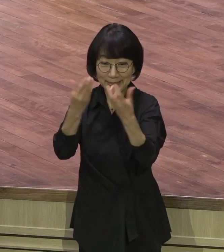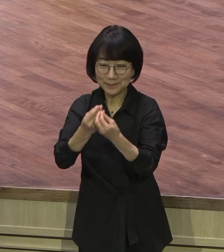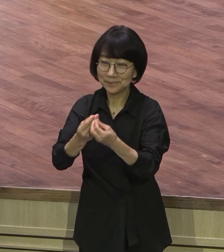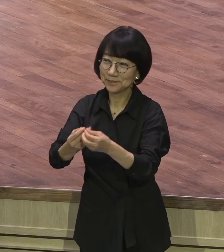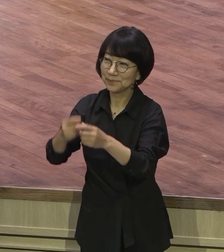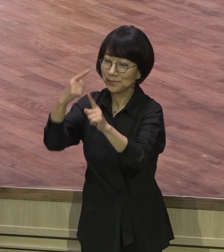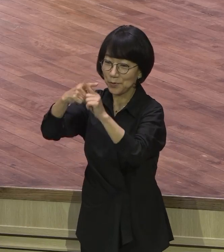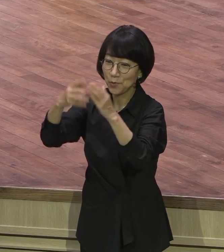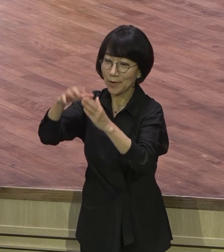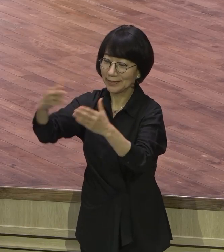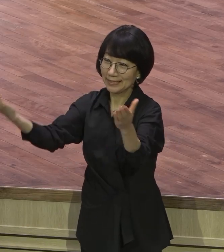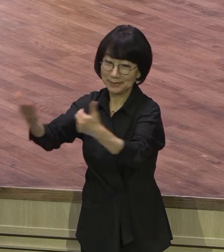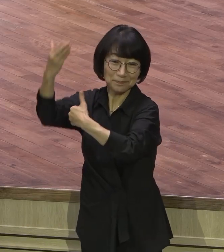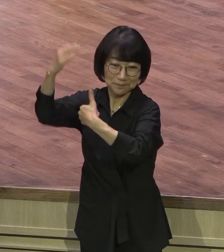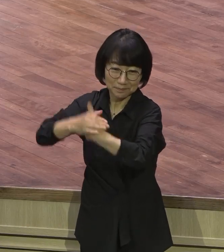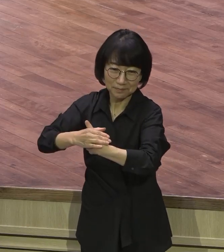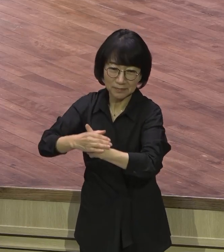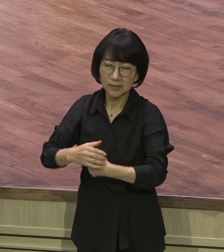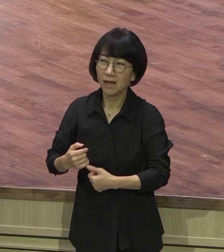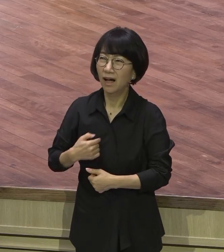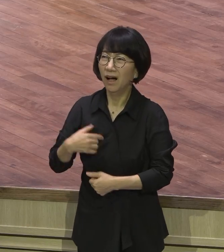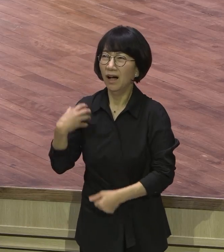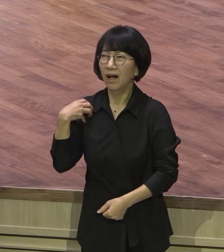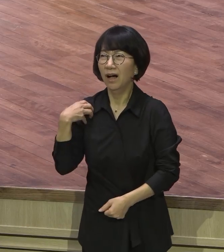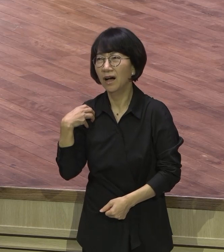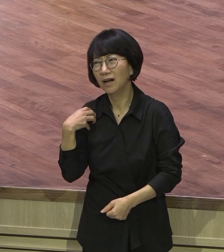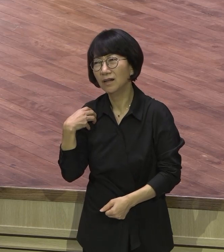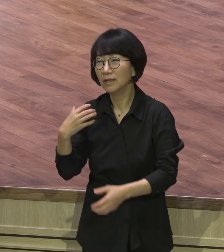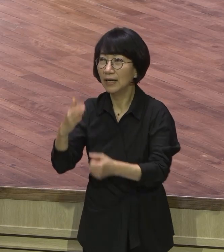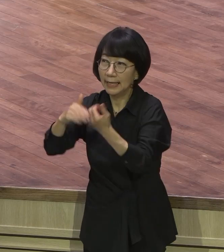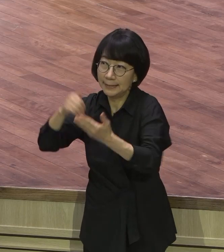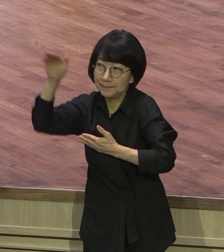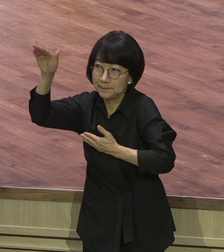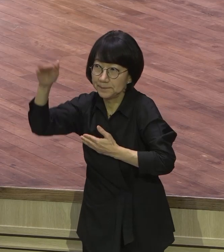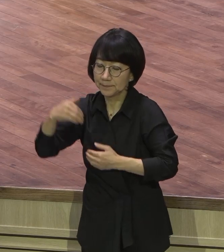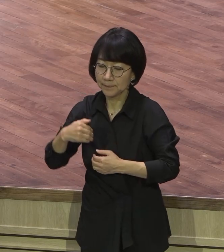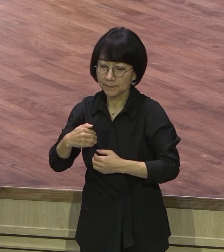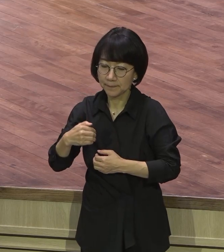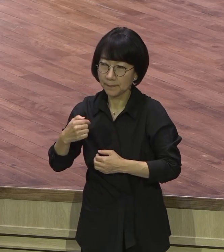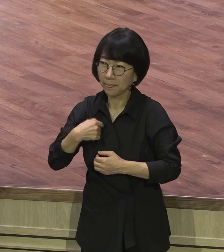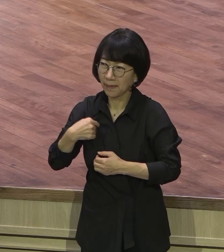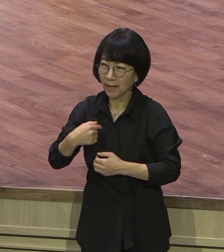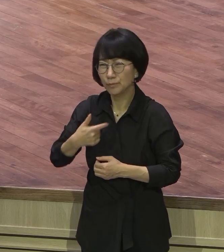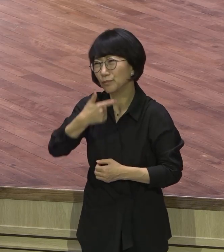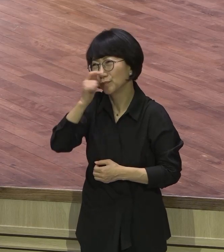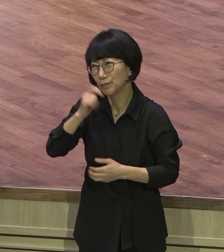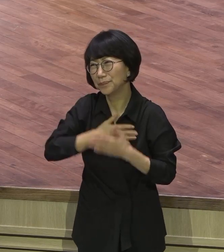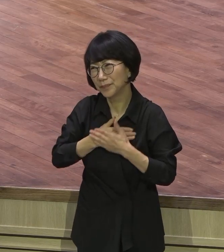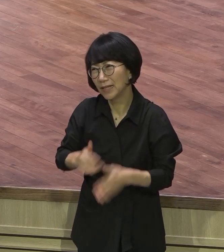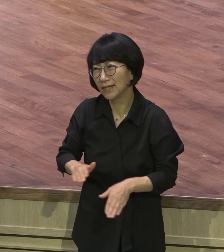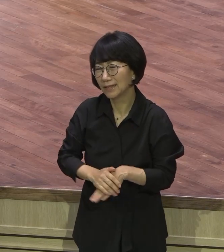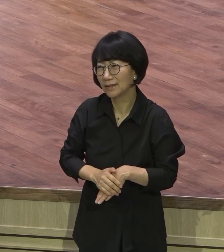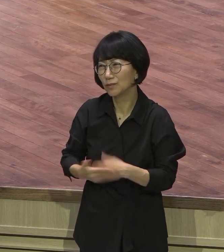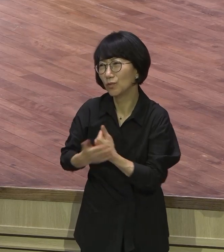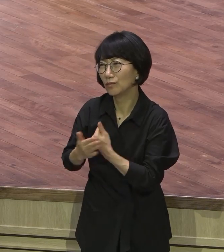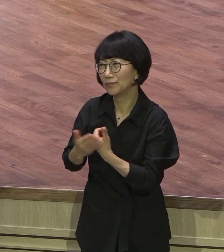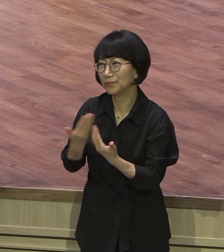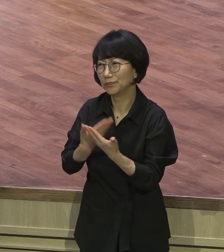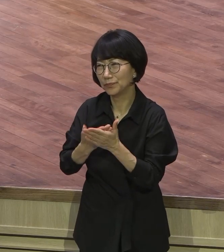넘기기 없이 못하겠나 하나님 좀 지혜를 주십시오 기도를 하자 하고 가만히 있으면 생각나게 그런 노트 막 적는다니까요